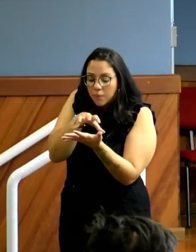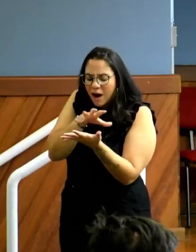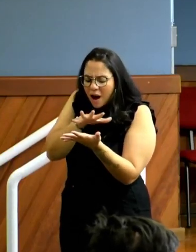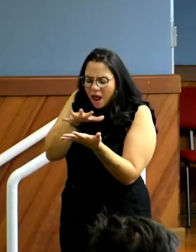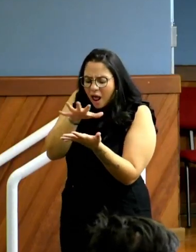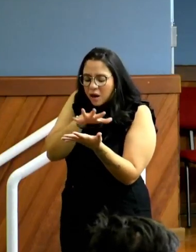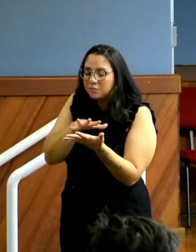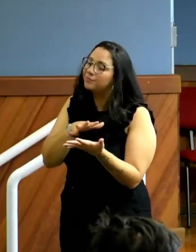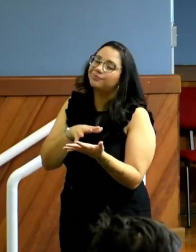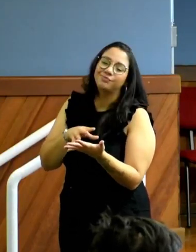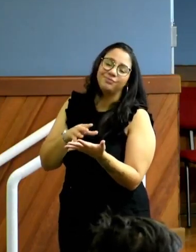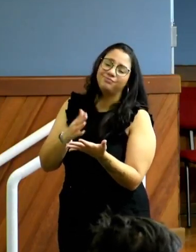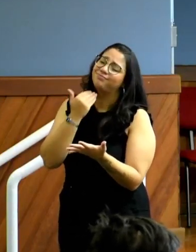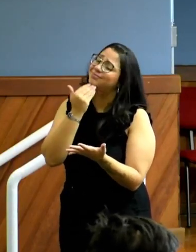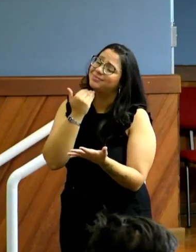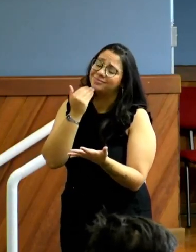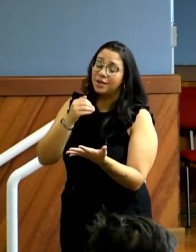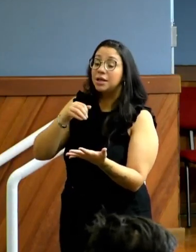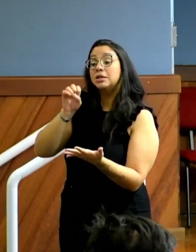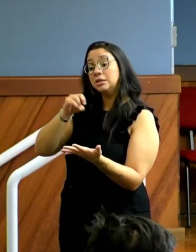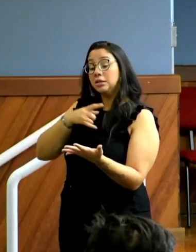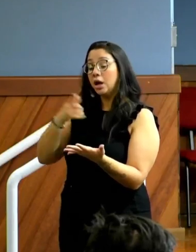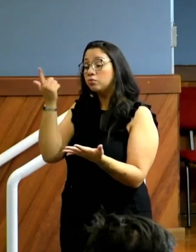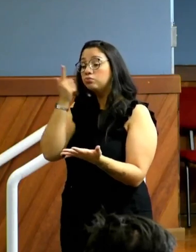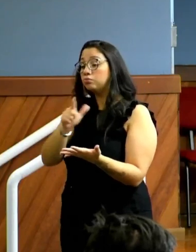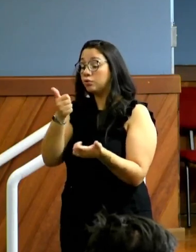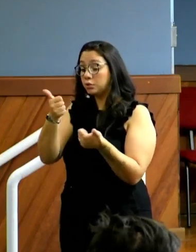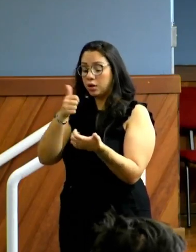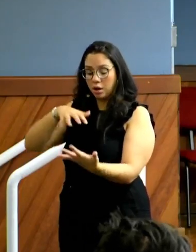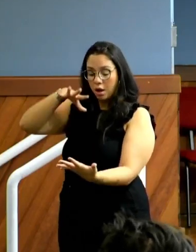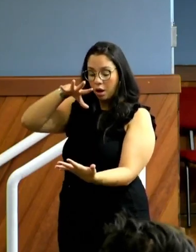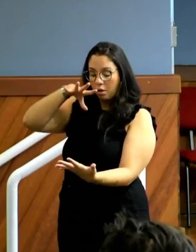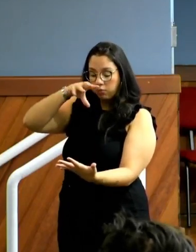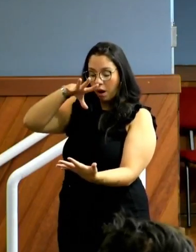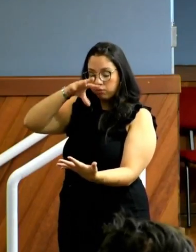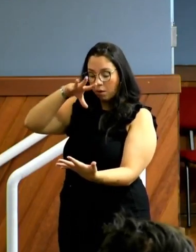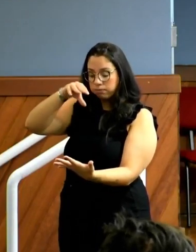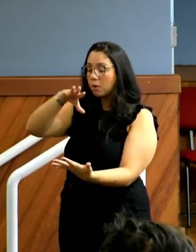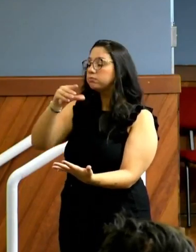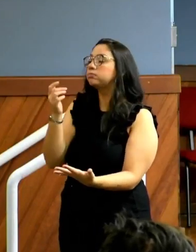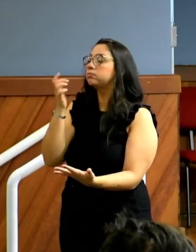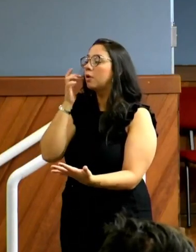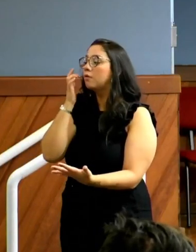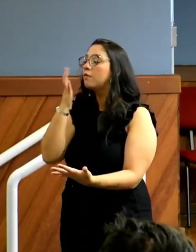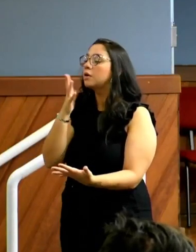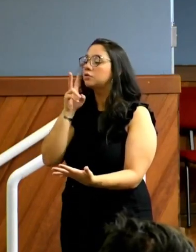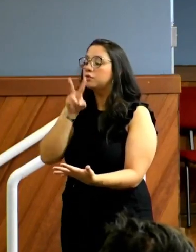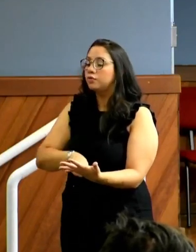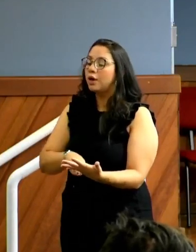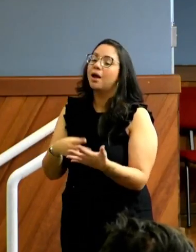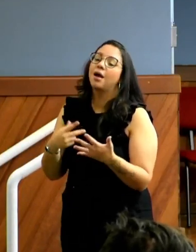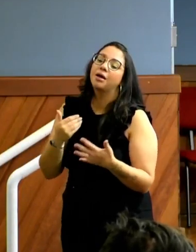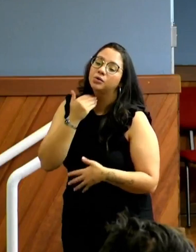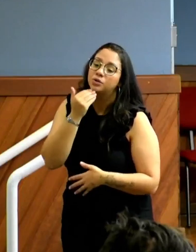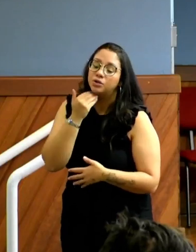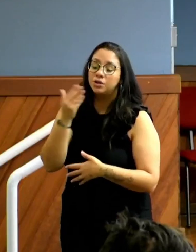fosse só aquilo, eu ia digitalizar de todos os jeitos que vocês pudessem imaginar. Mas não tem condições. E aí eu vou virar e falar assim, agora ele está na área de